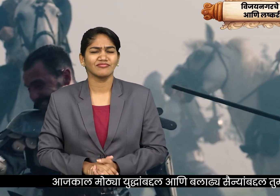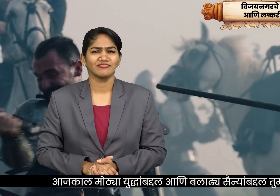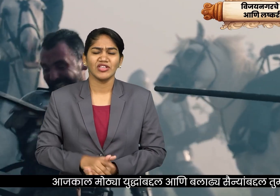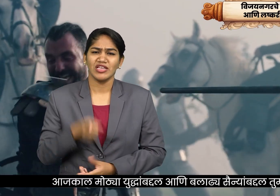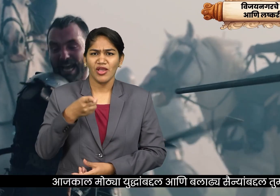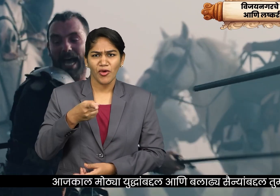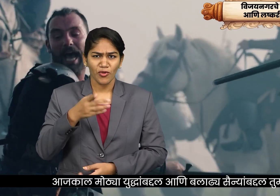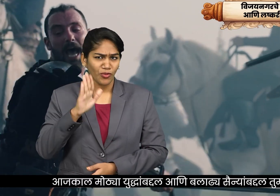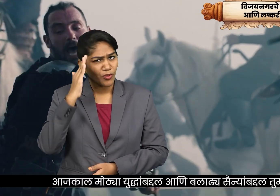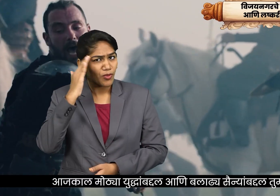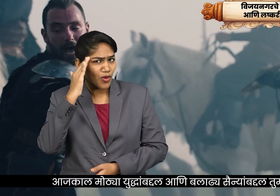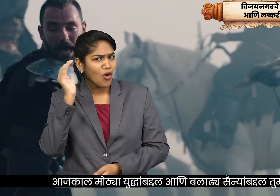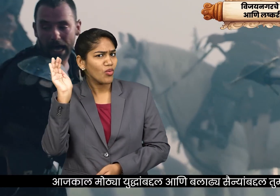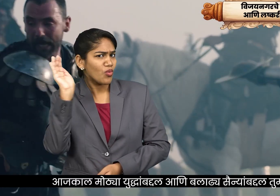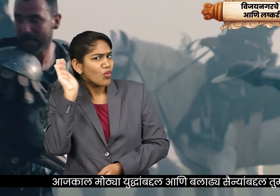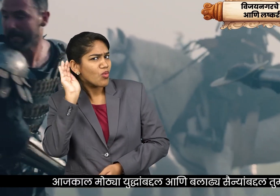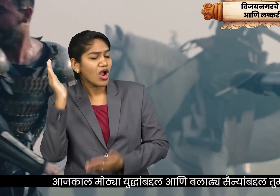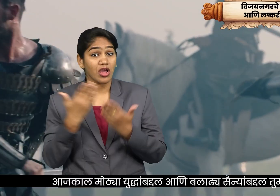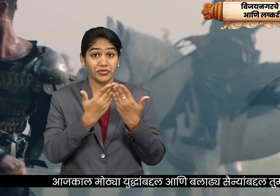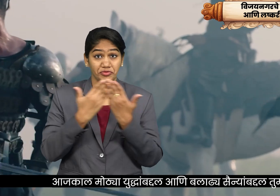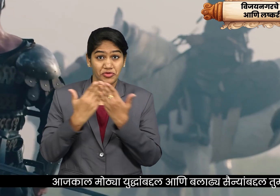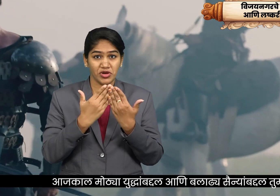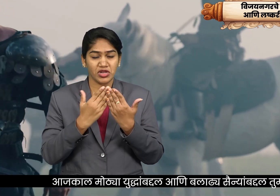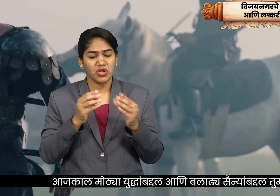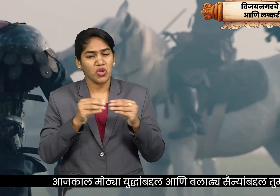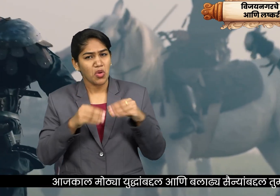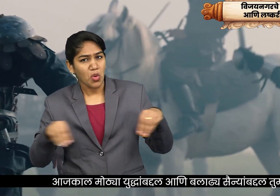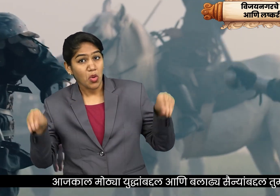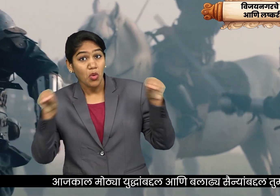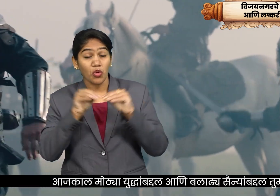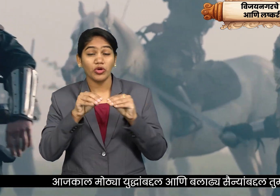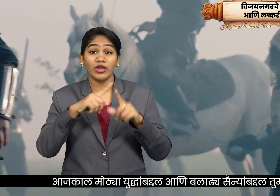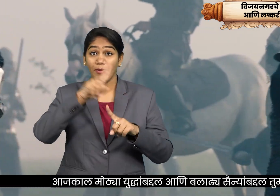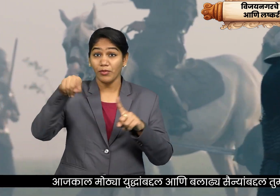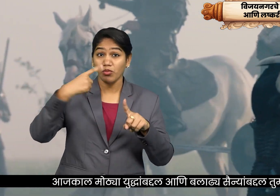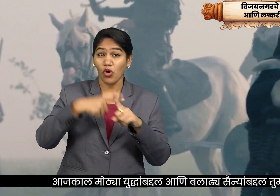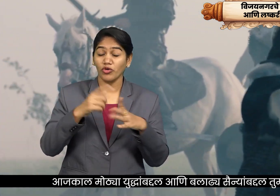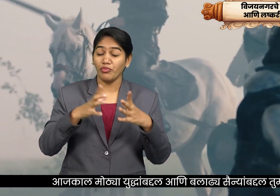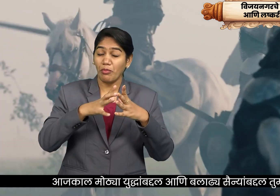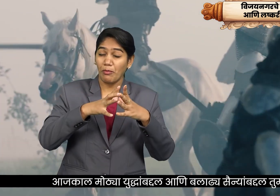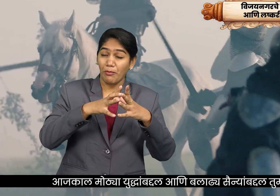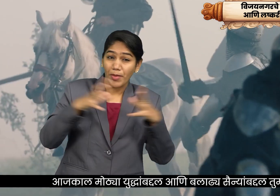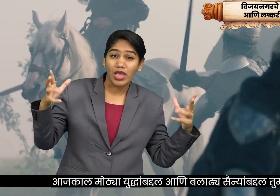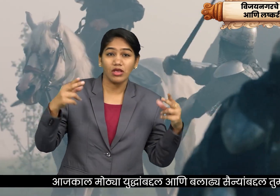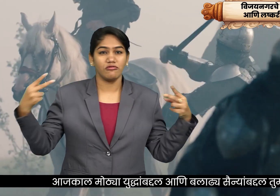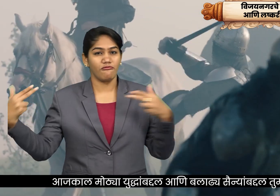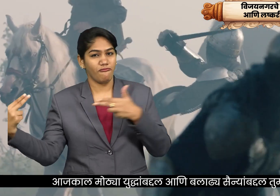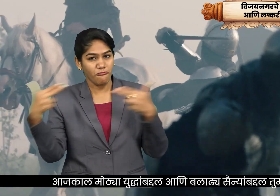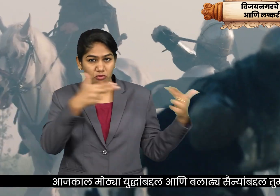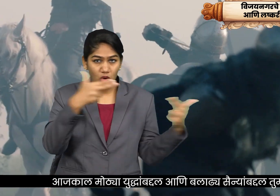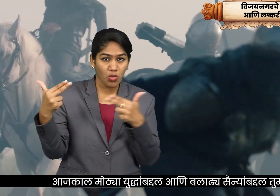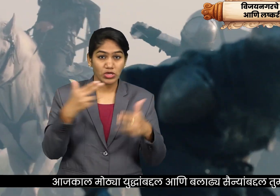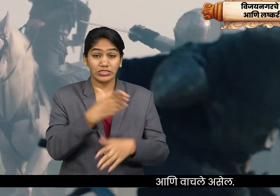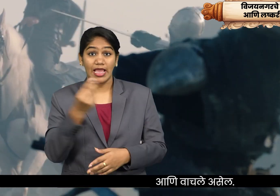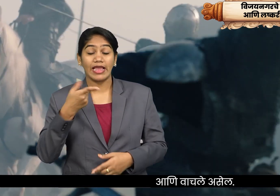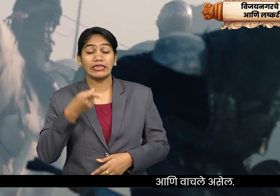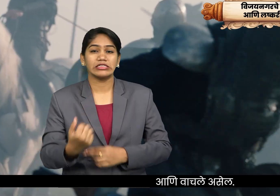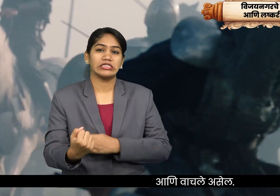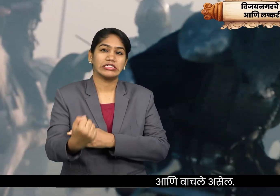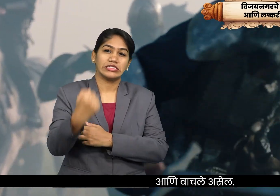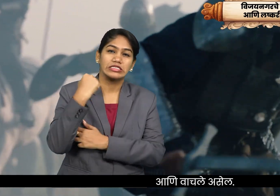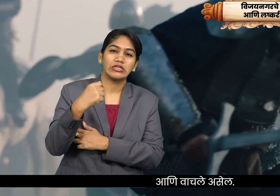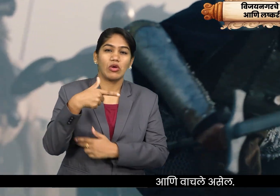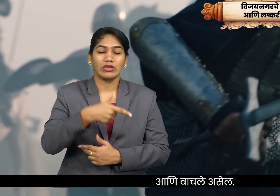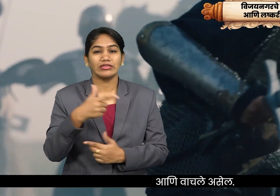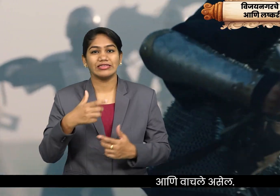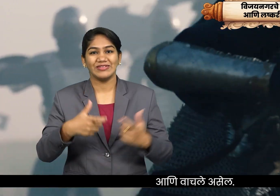आजकाल मोठ्या युद्धांबद्दल आणि बलाढ्य सैन्याबद्दल तुम्ही बरेच ऐकले आणि